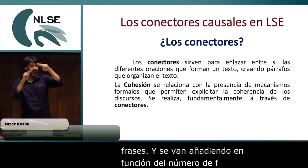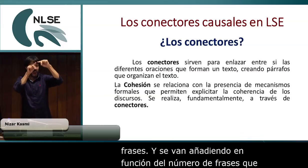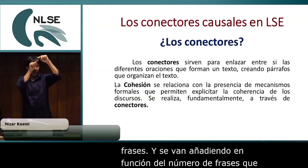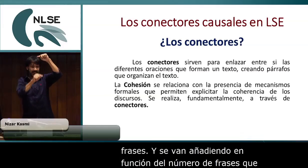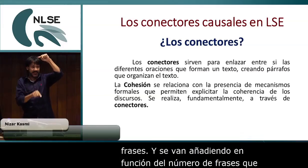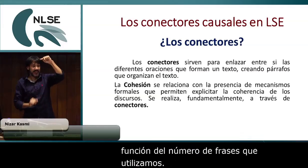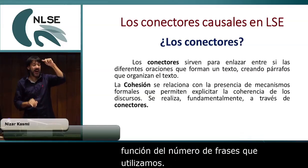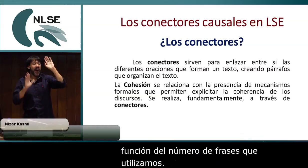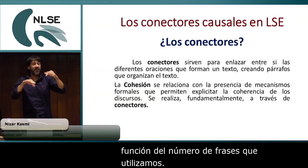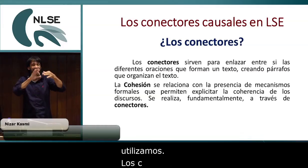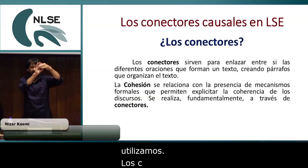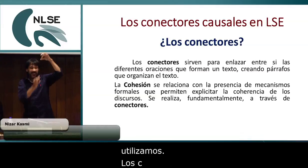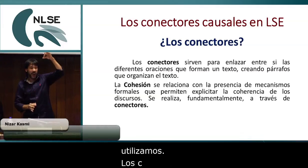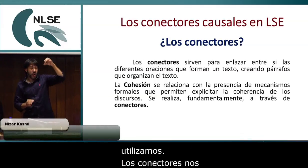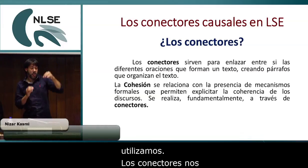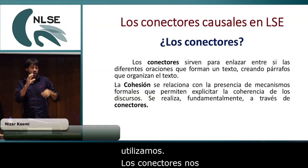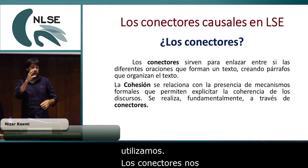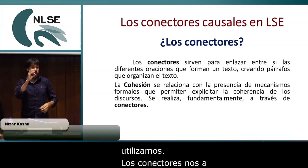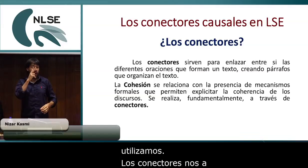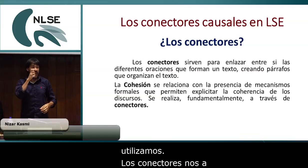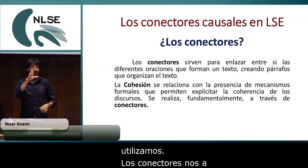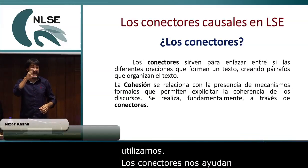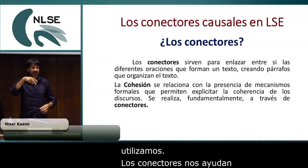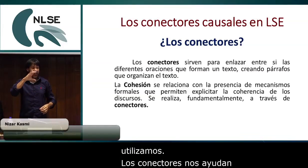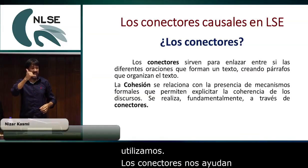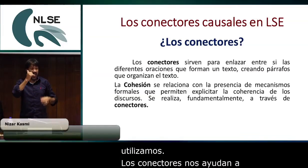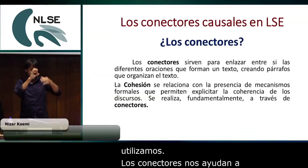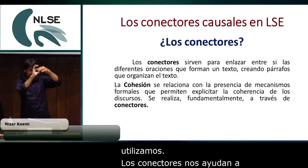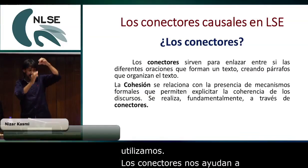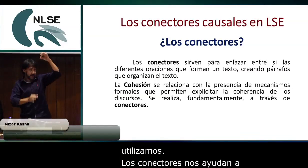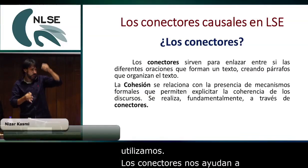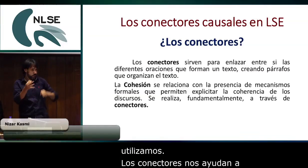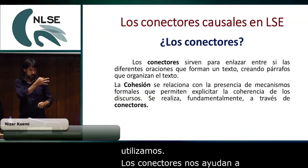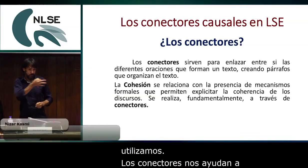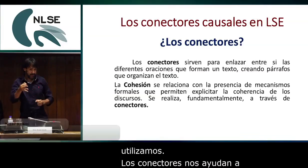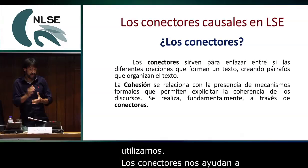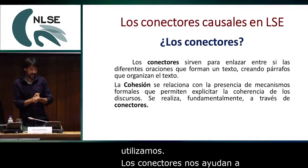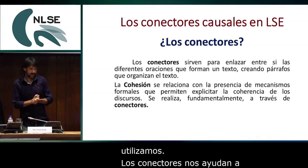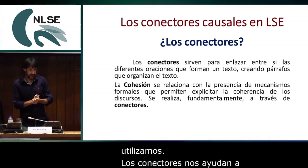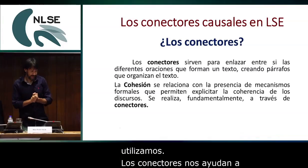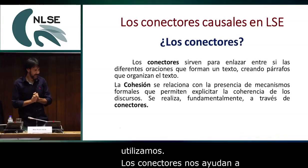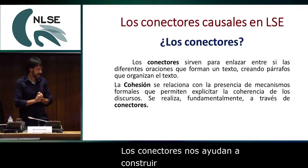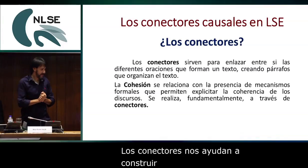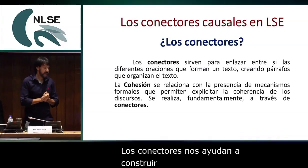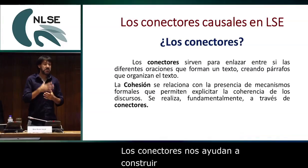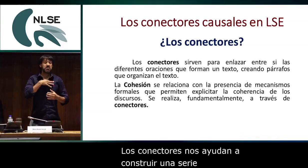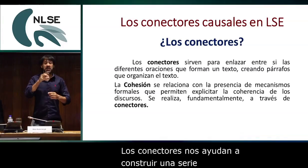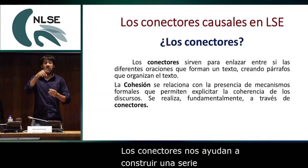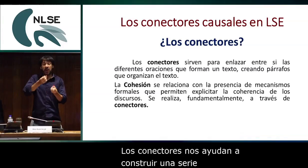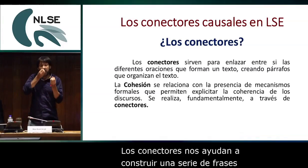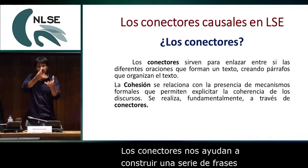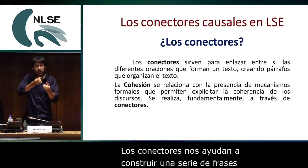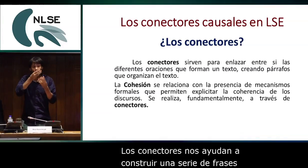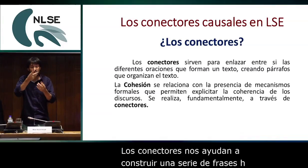mensaje a partir de una serie de frases hiladas para que tengan todas ellas